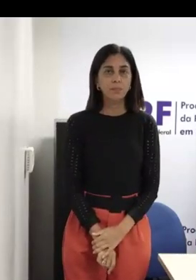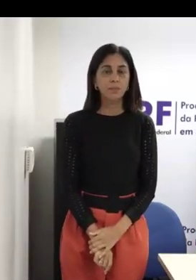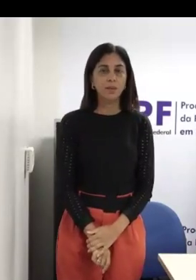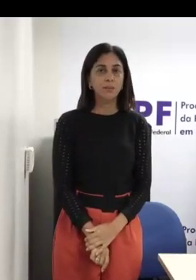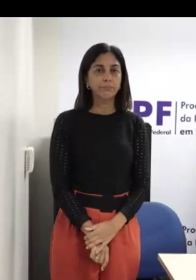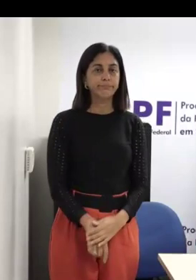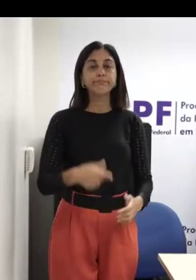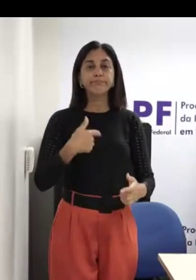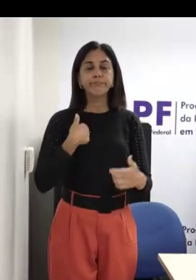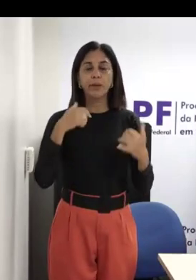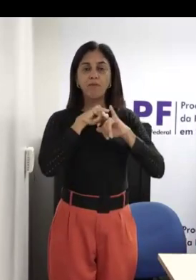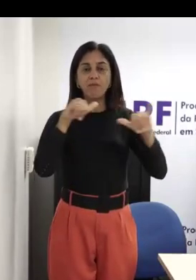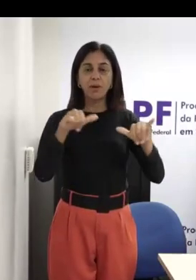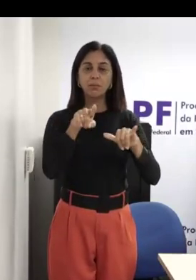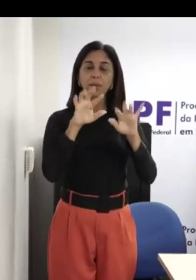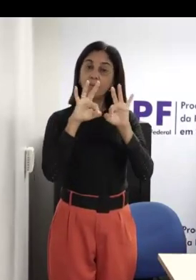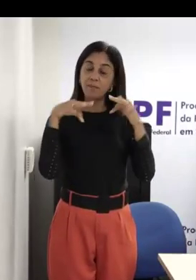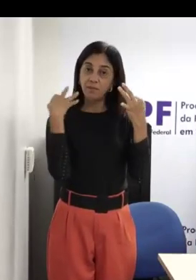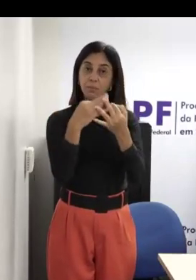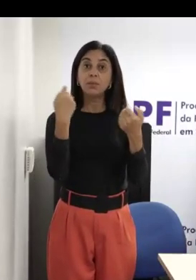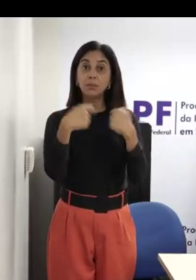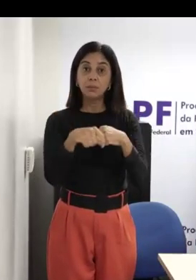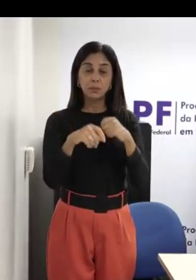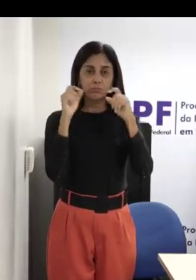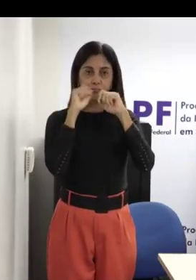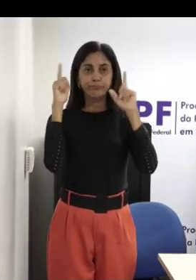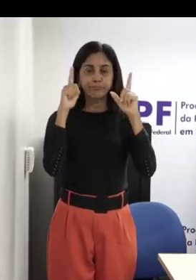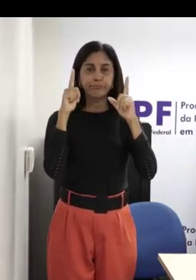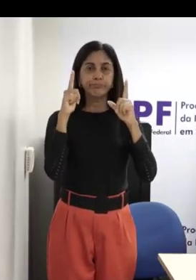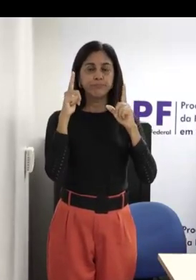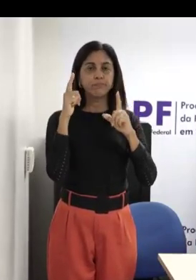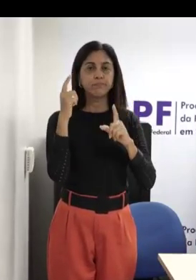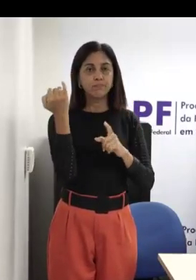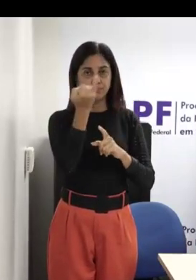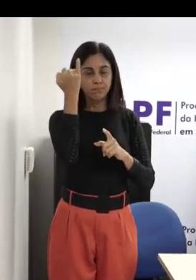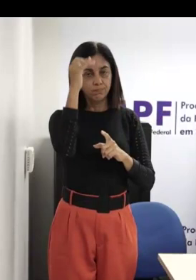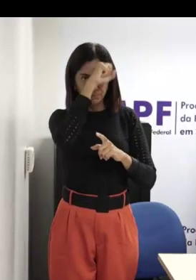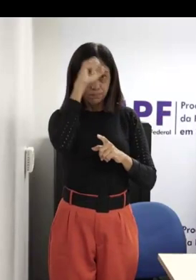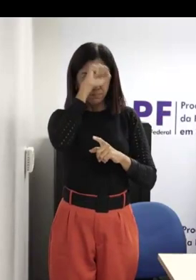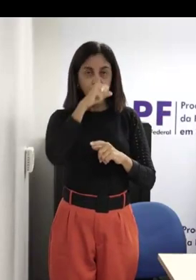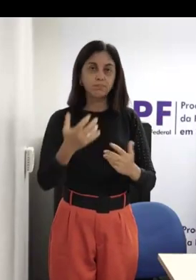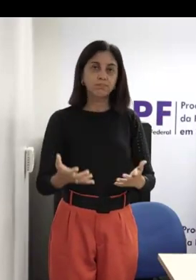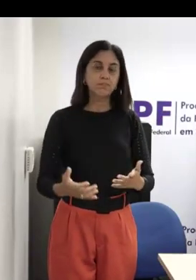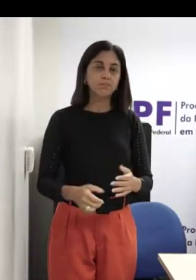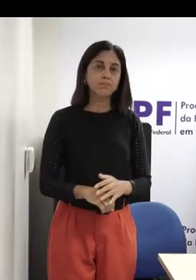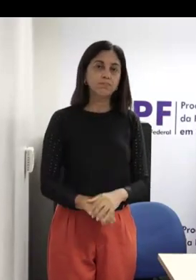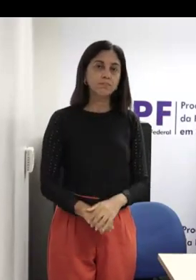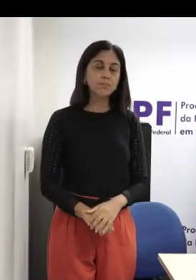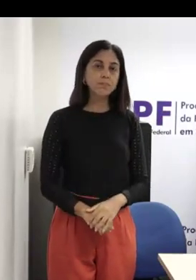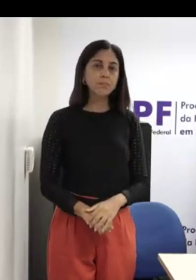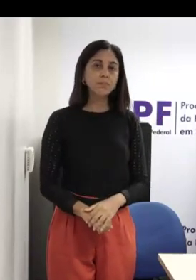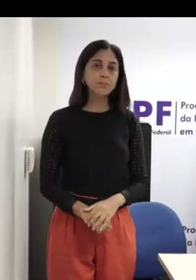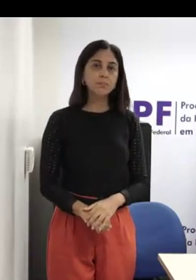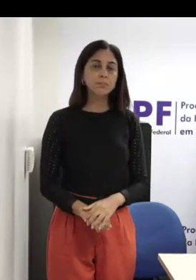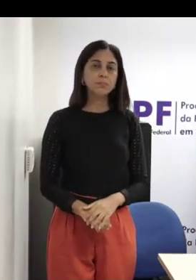algo de errado não sei se os senhores concordam ou não não tem nem nada acrescentar a supervisão parental ela é Ela é